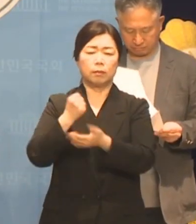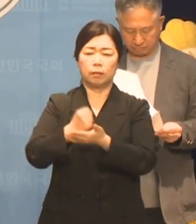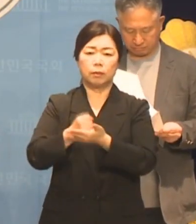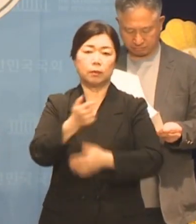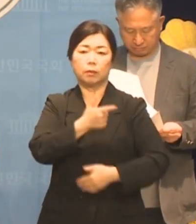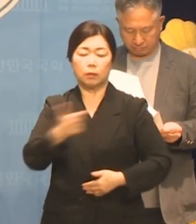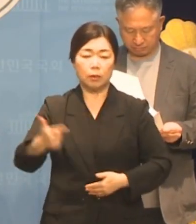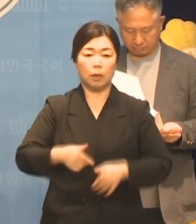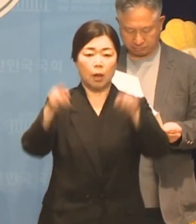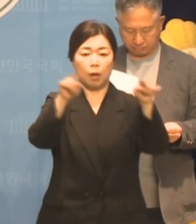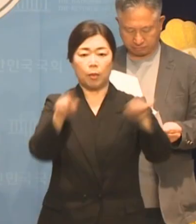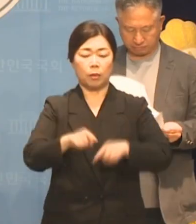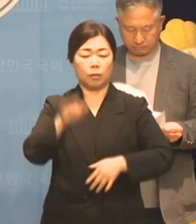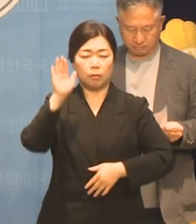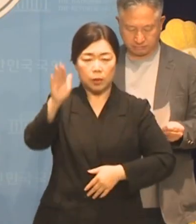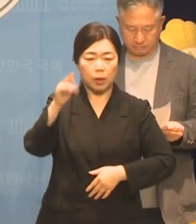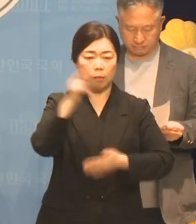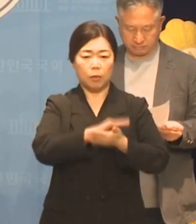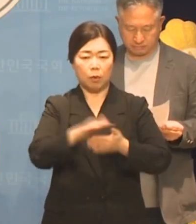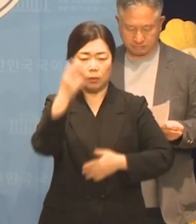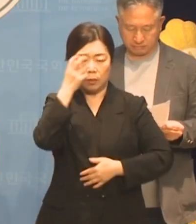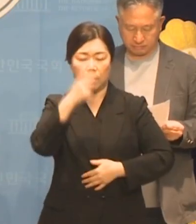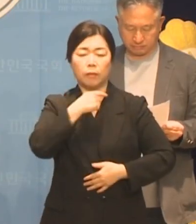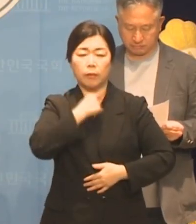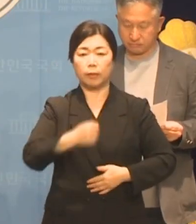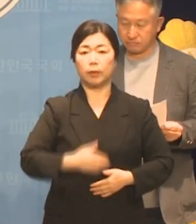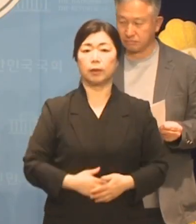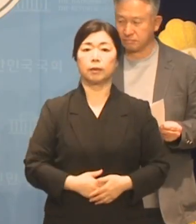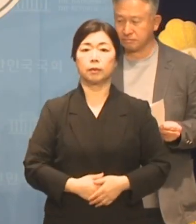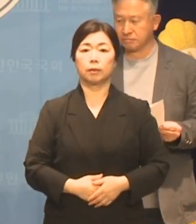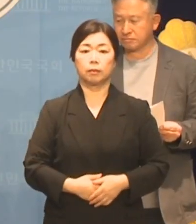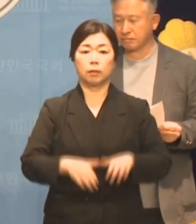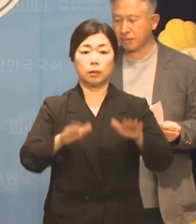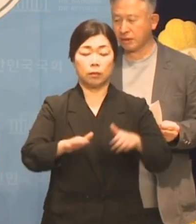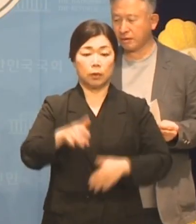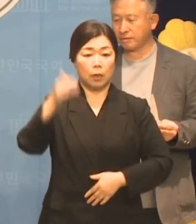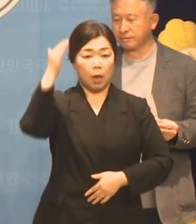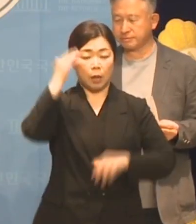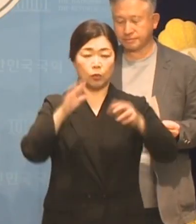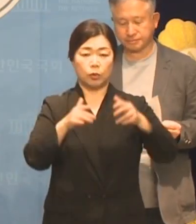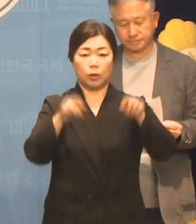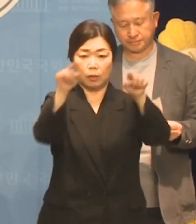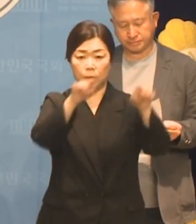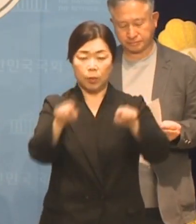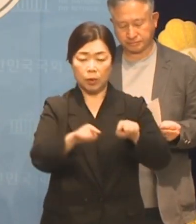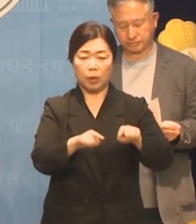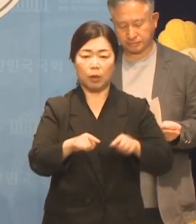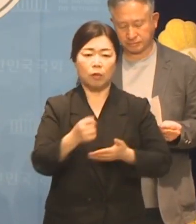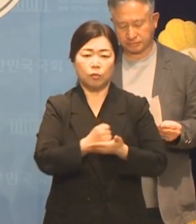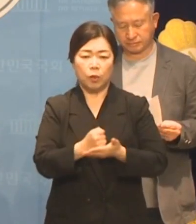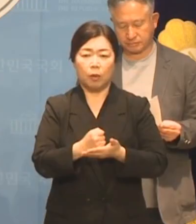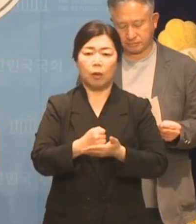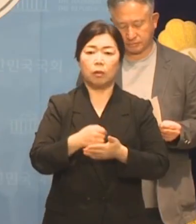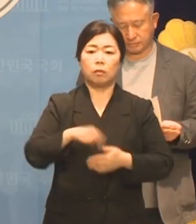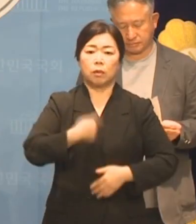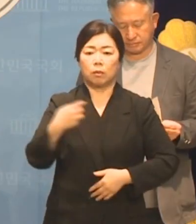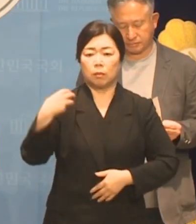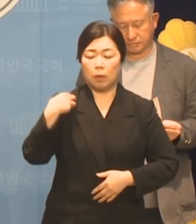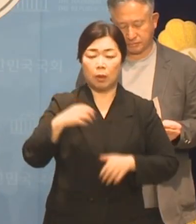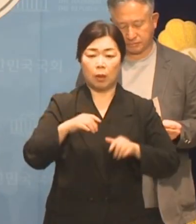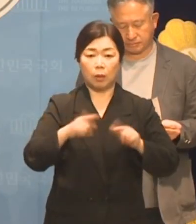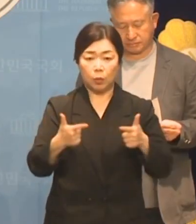촉구한다. 우리는 오늘 한반도의 운명에 대한 대한민국을 배제하고 외교 군사적